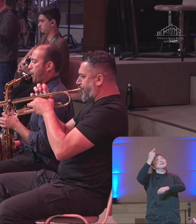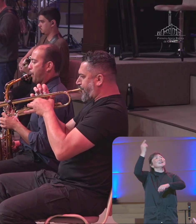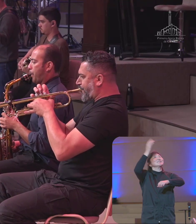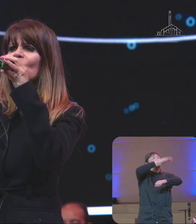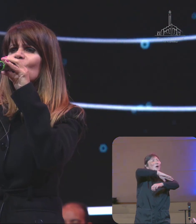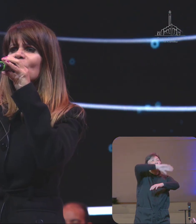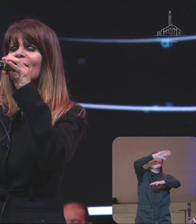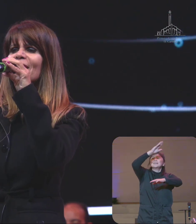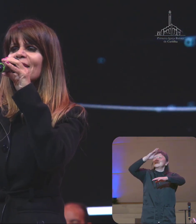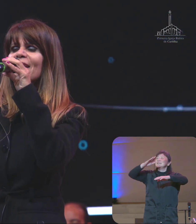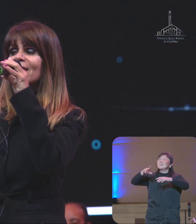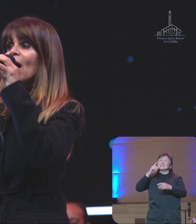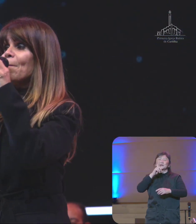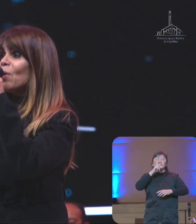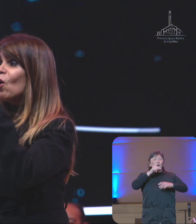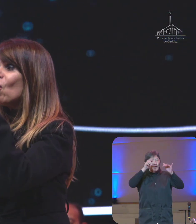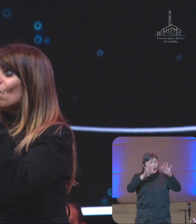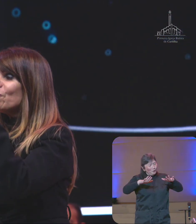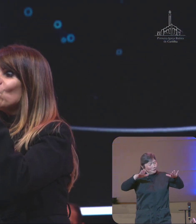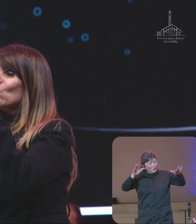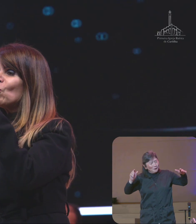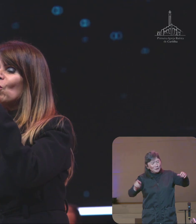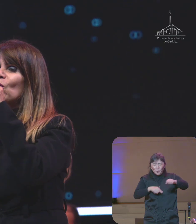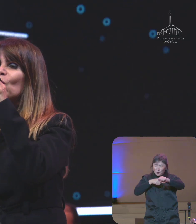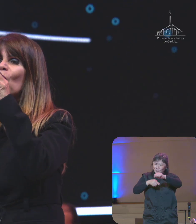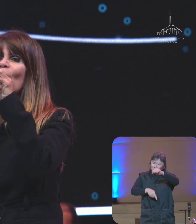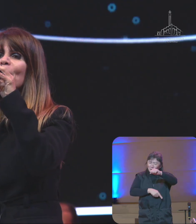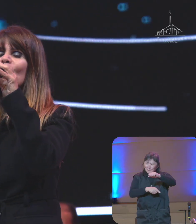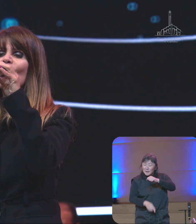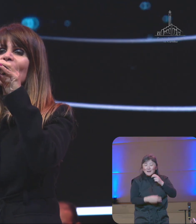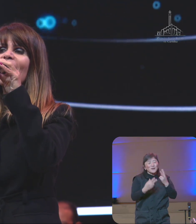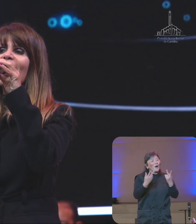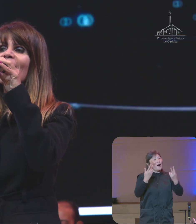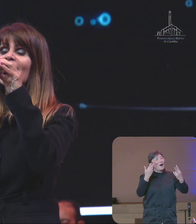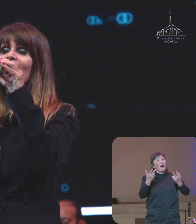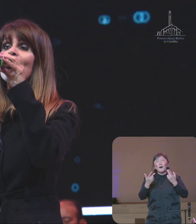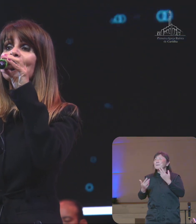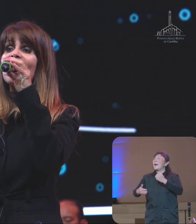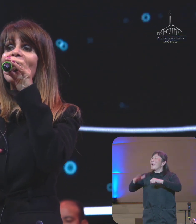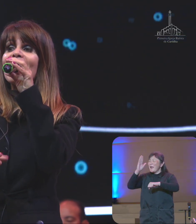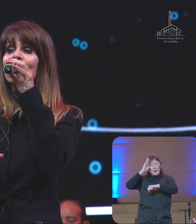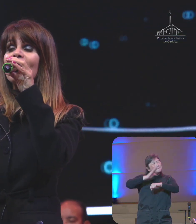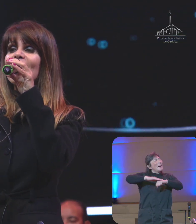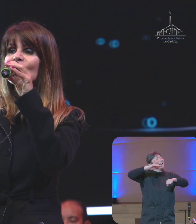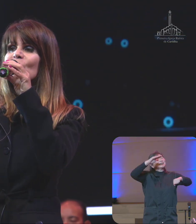mudarão. Meus olhos veem Tua glória, e agora